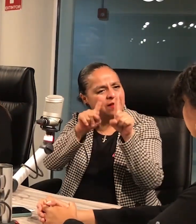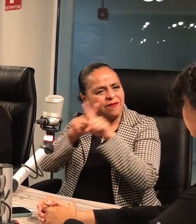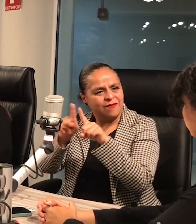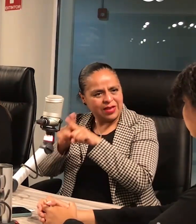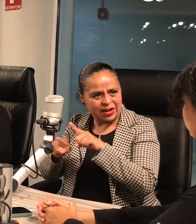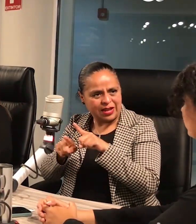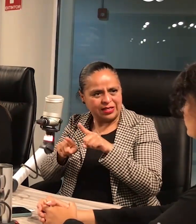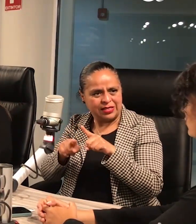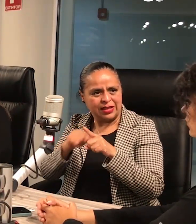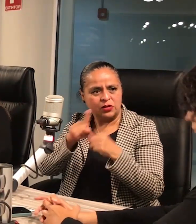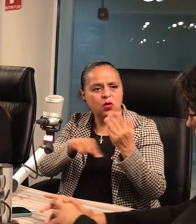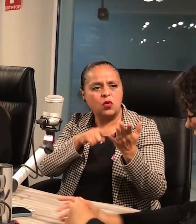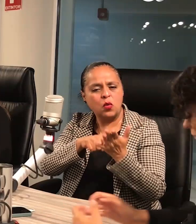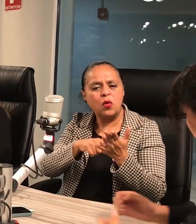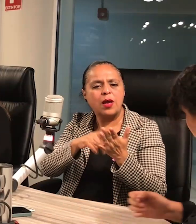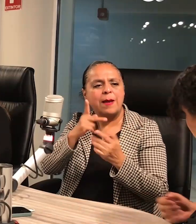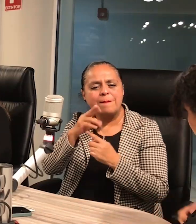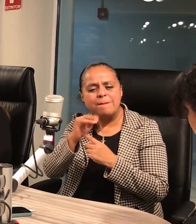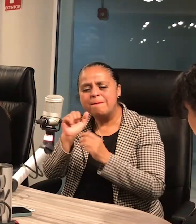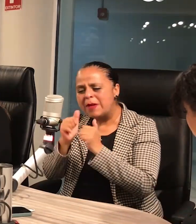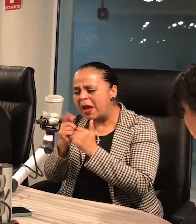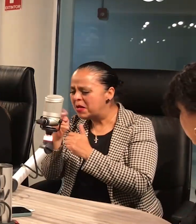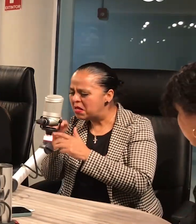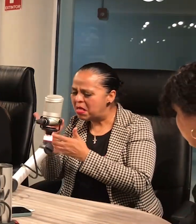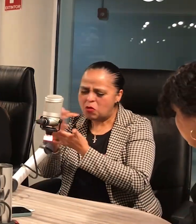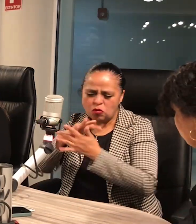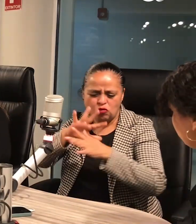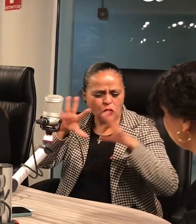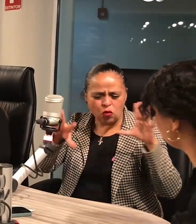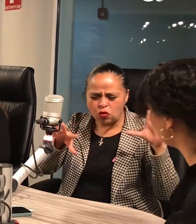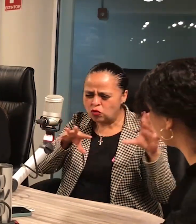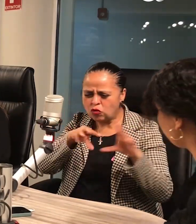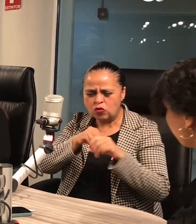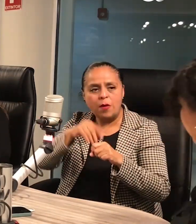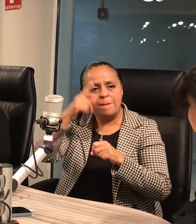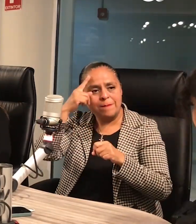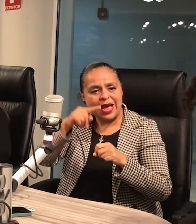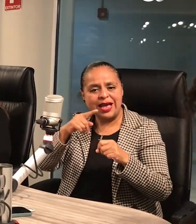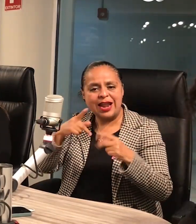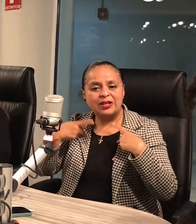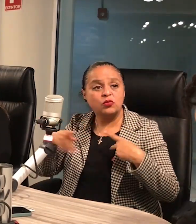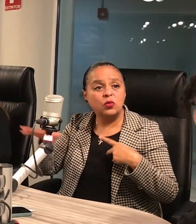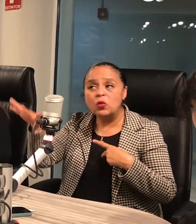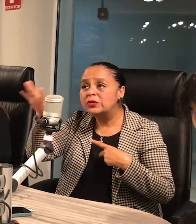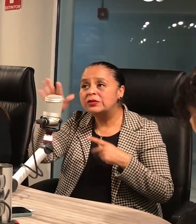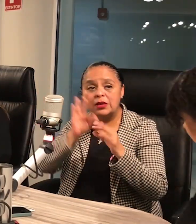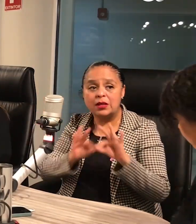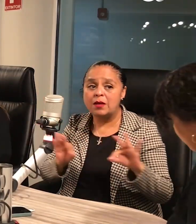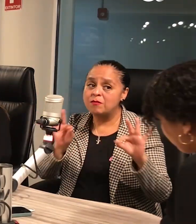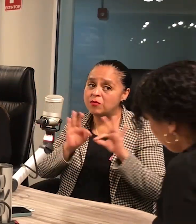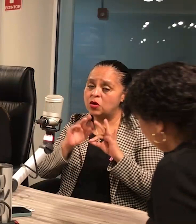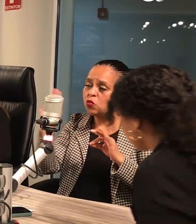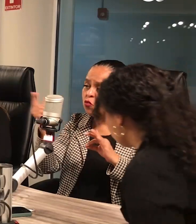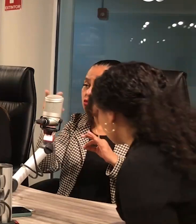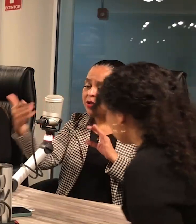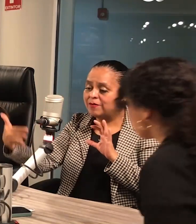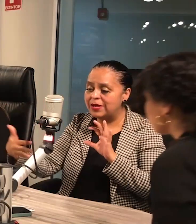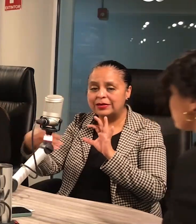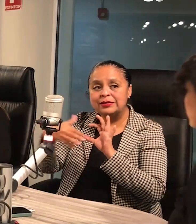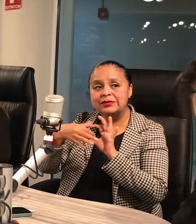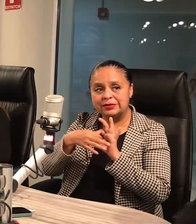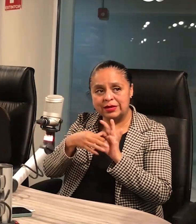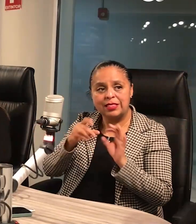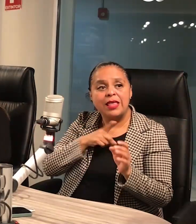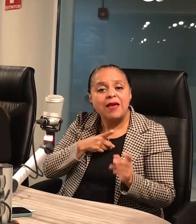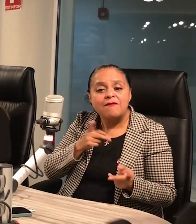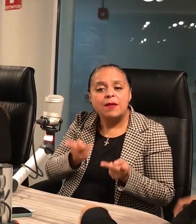de partidos políticos para que junto con sociedad civil como de las propias universidades exista este